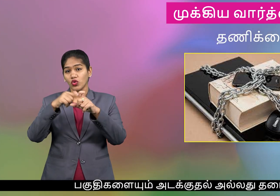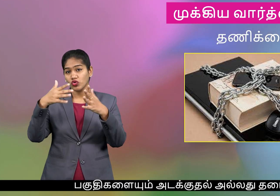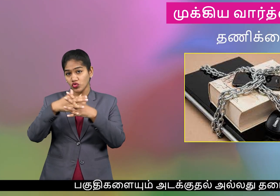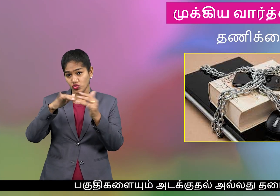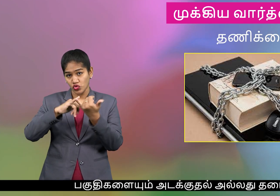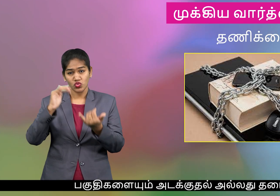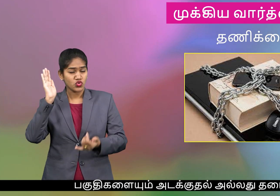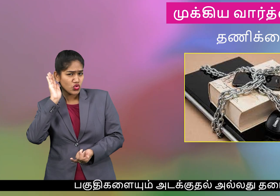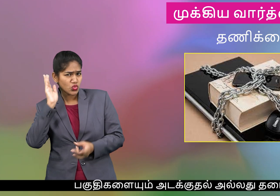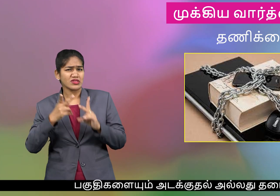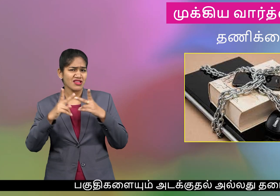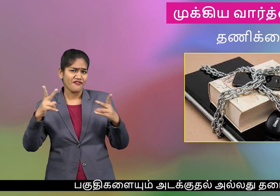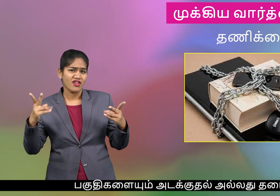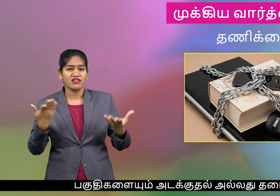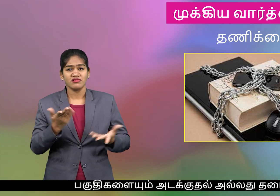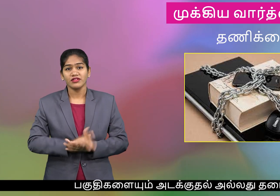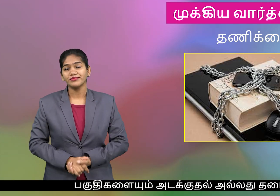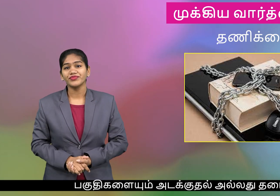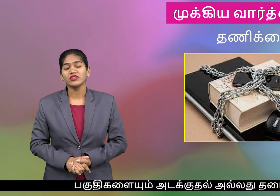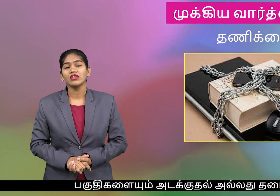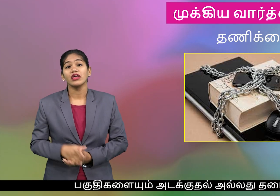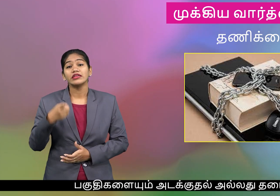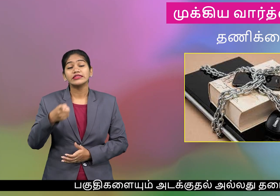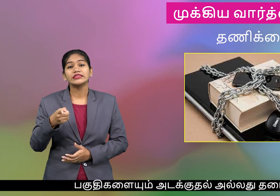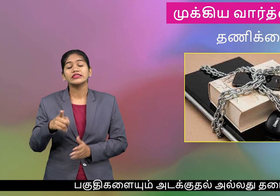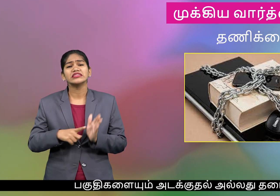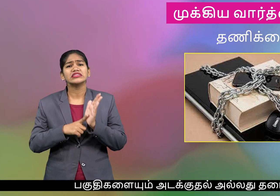பகுதிகளையும் அடக்குதல் அல்லது தடை செய்தல்.